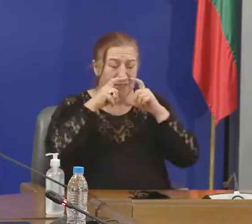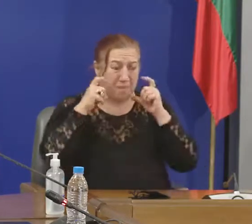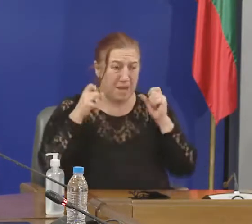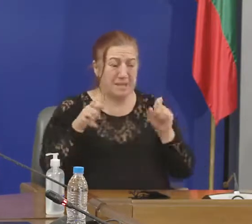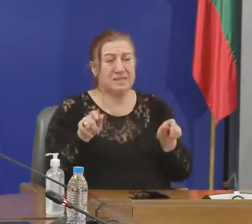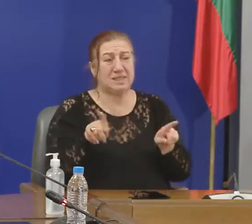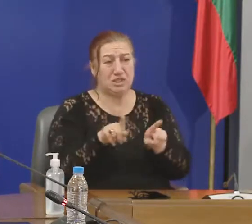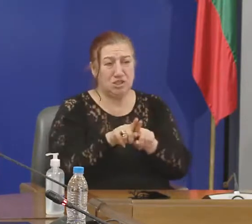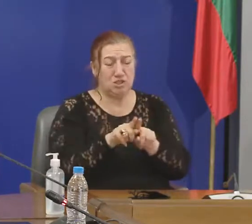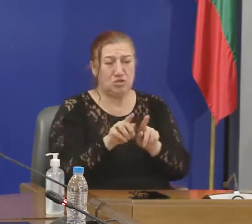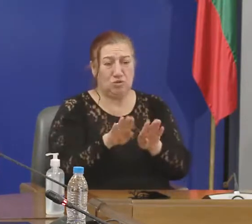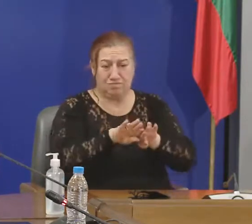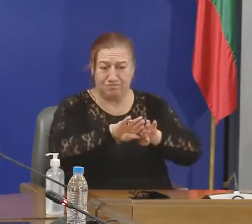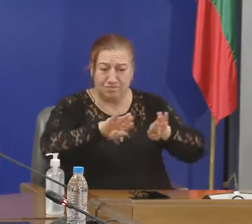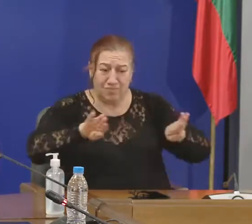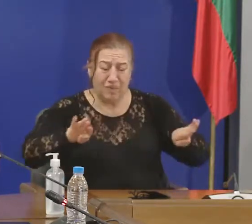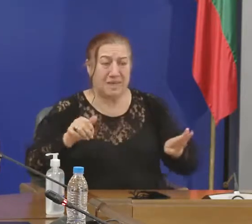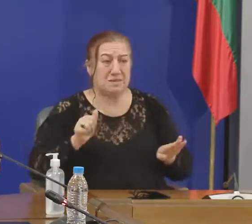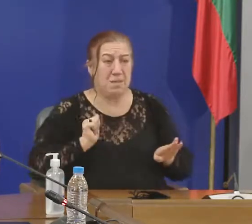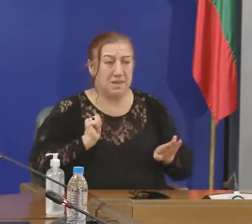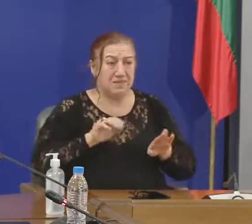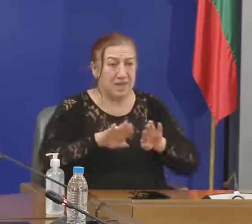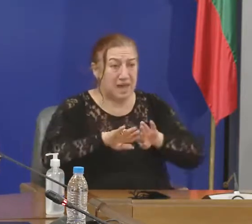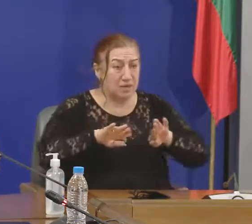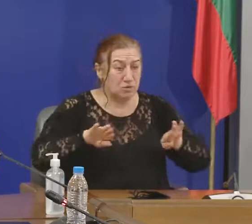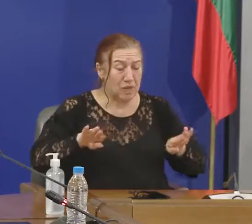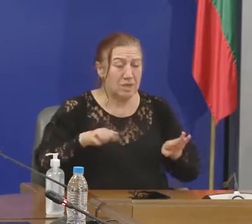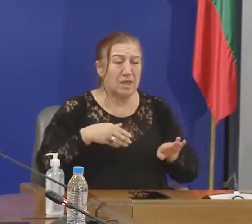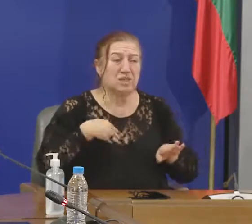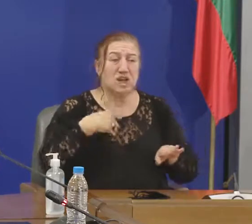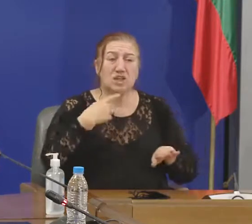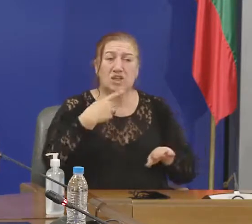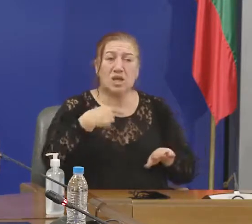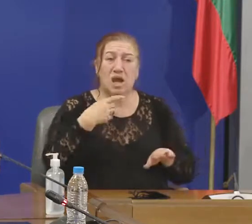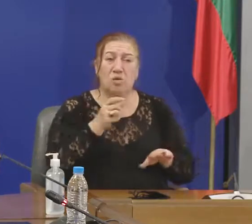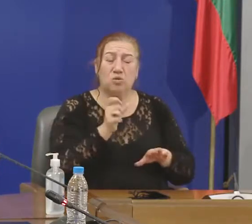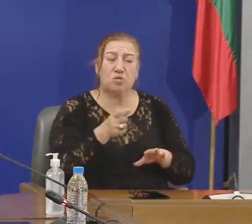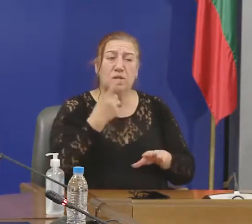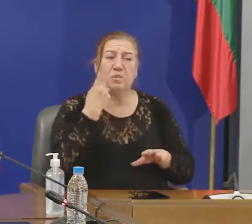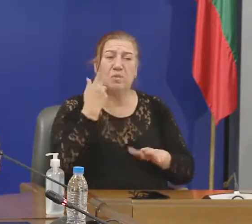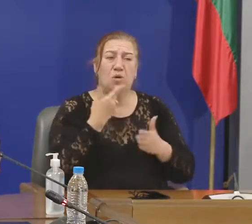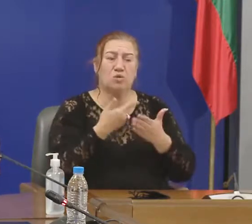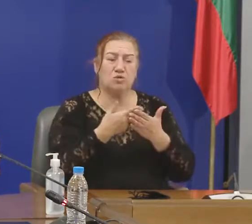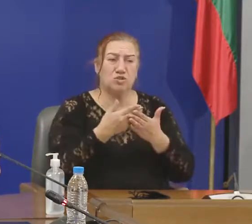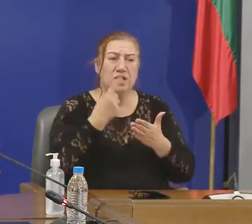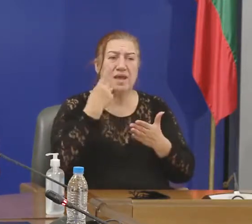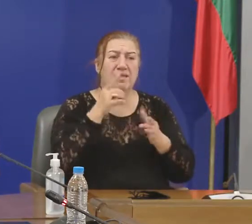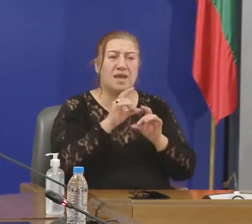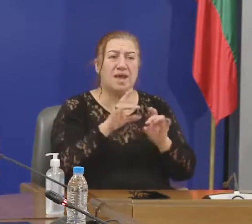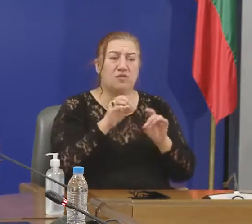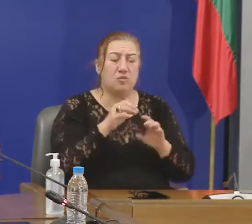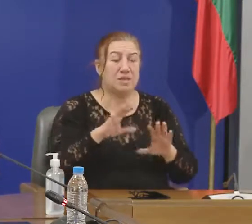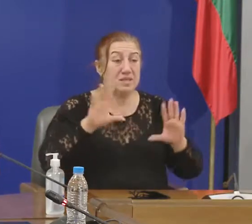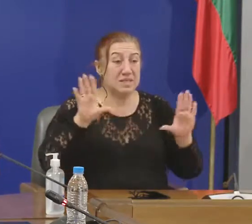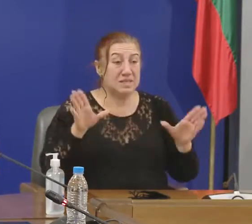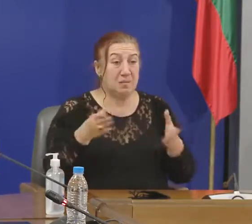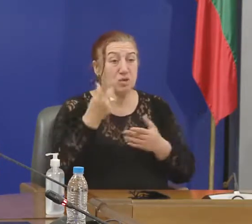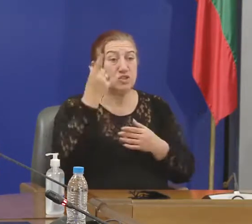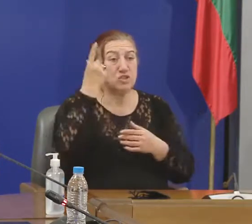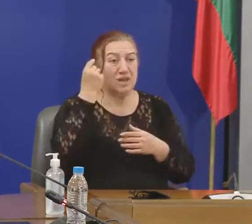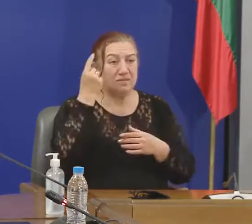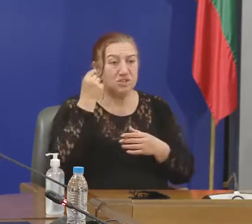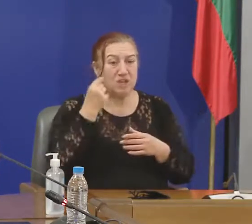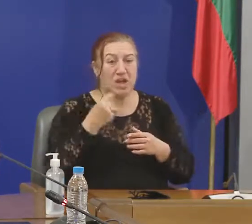кажа няколко думи по отношение на една информация, която се прокрадна вчера също